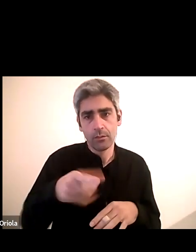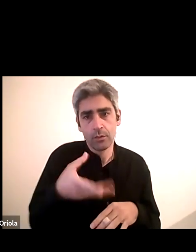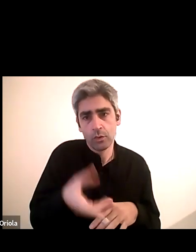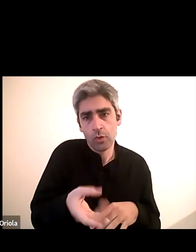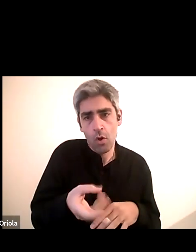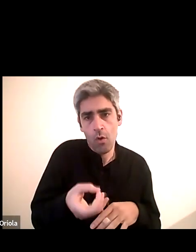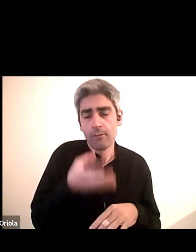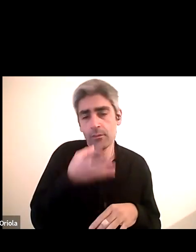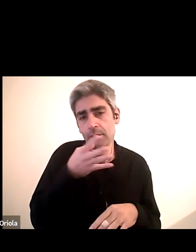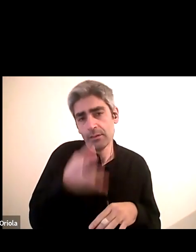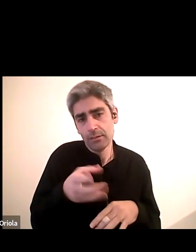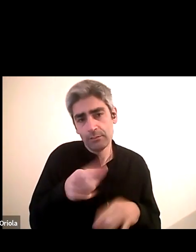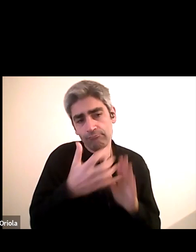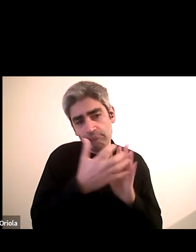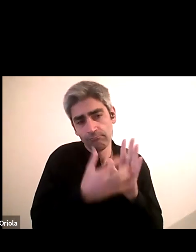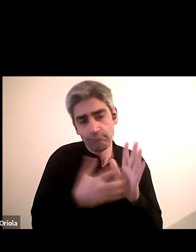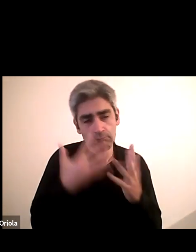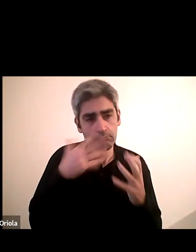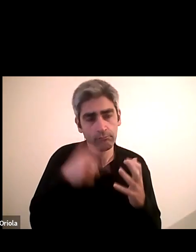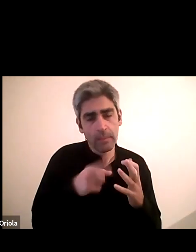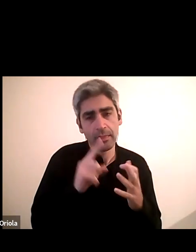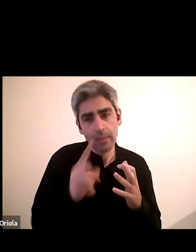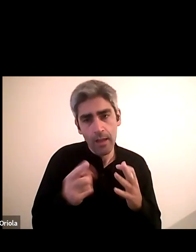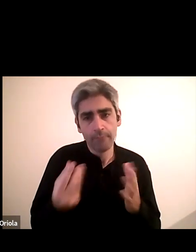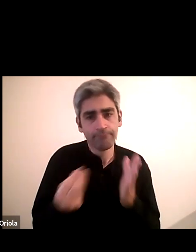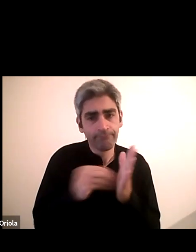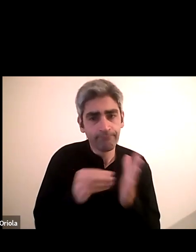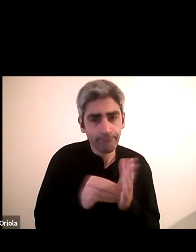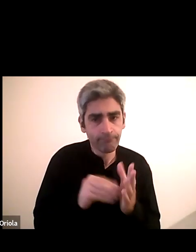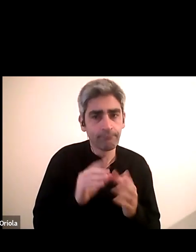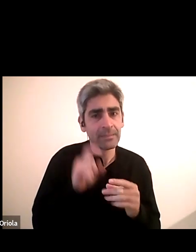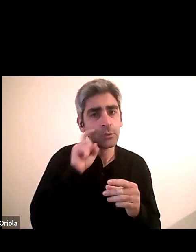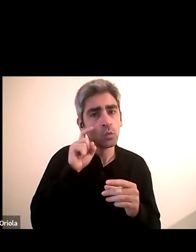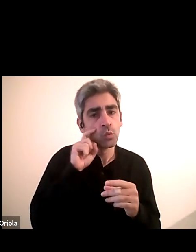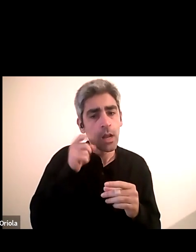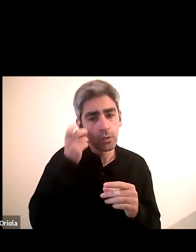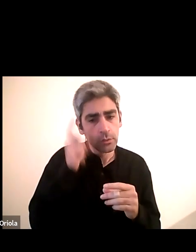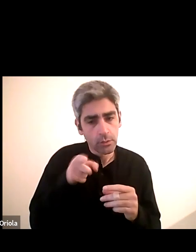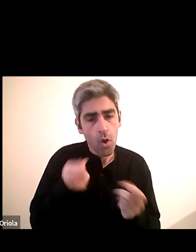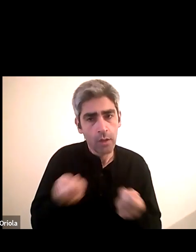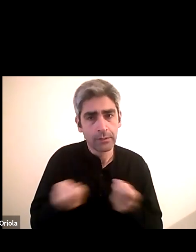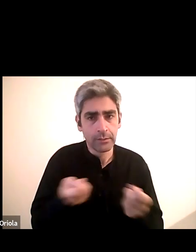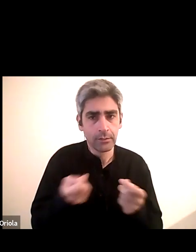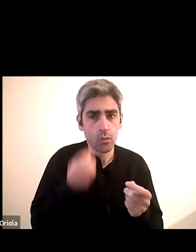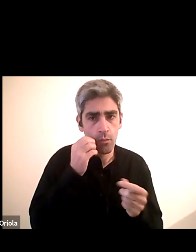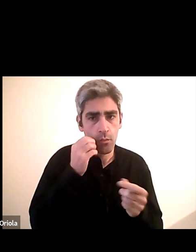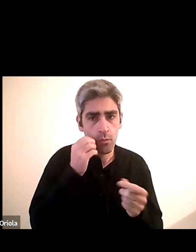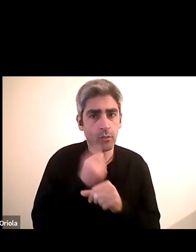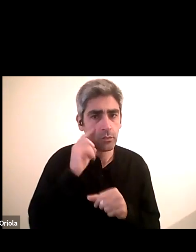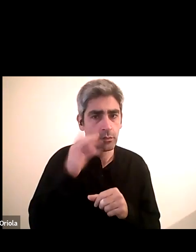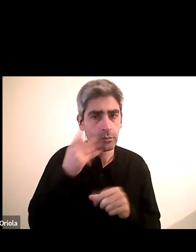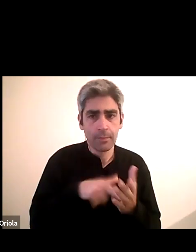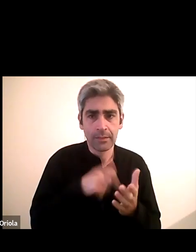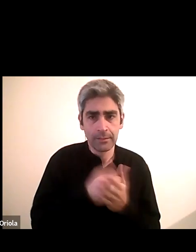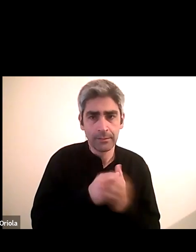XIX que advogam a integração da função segurança na organização como função permanente